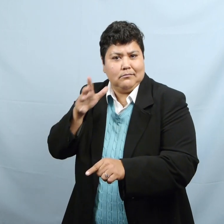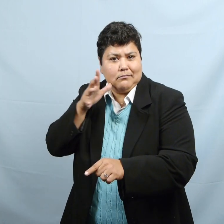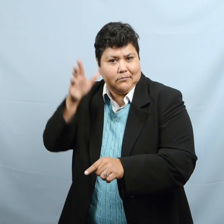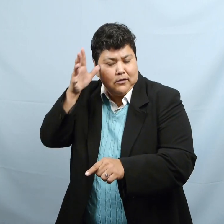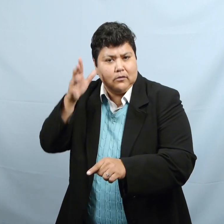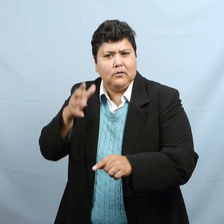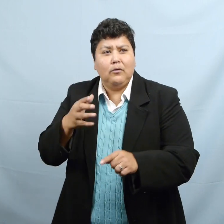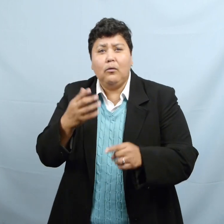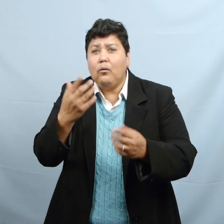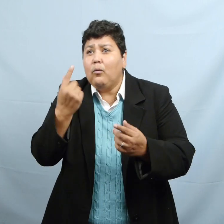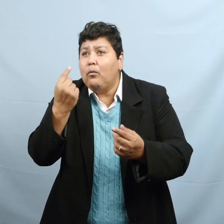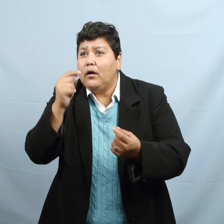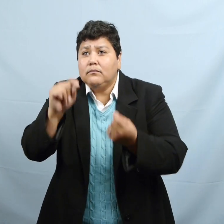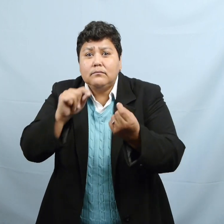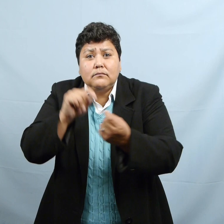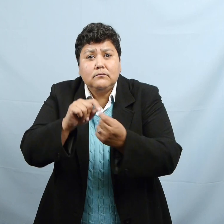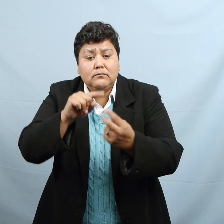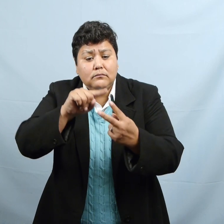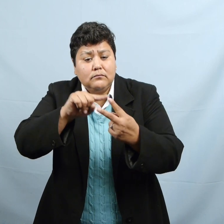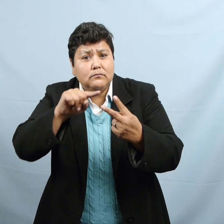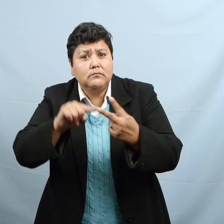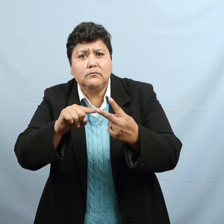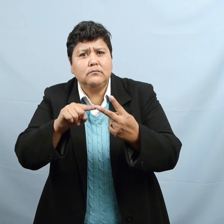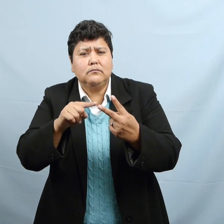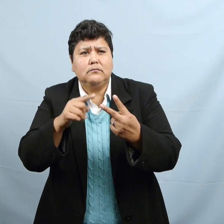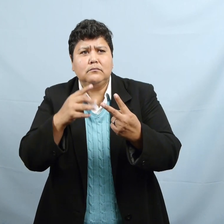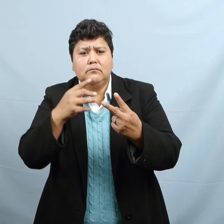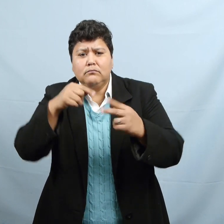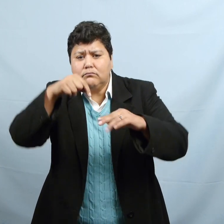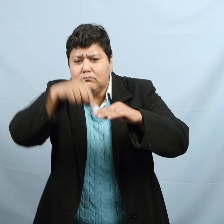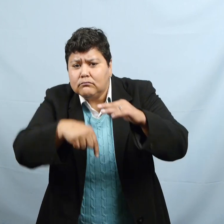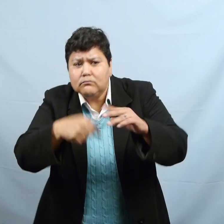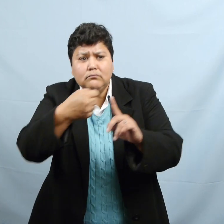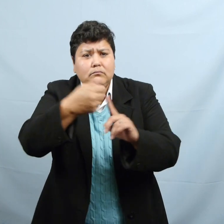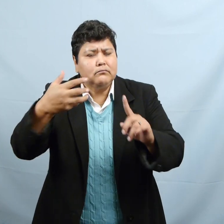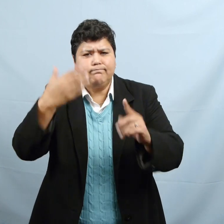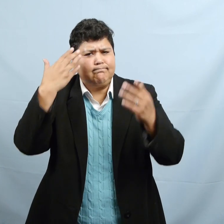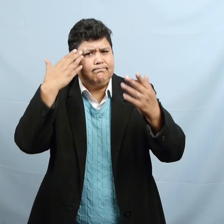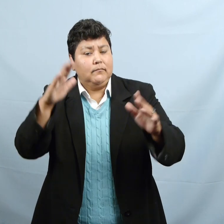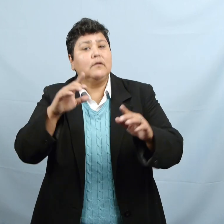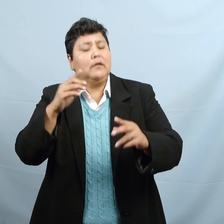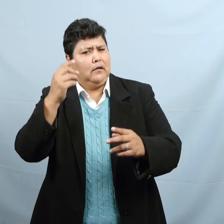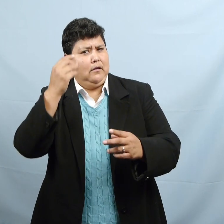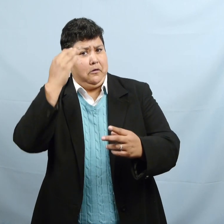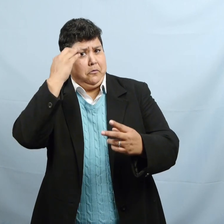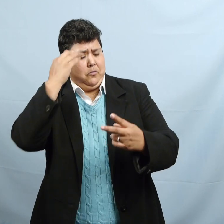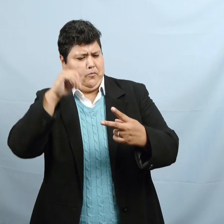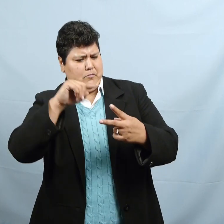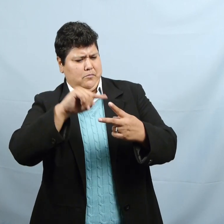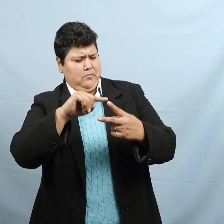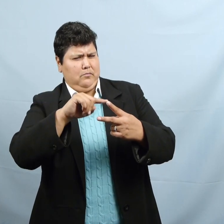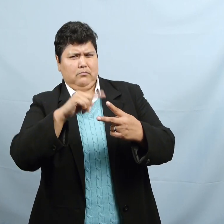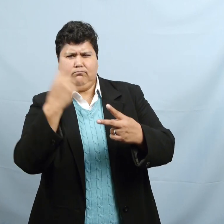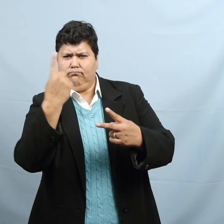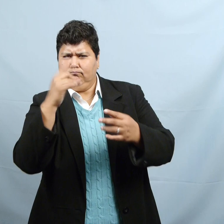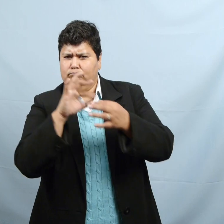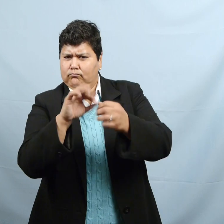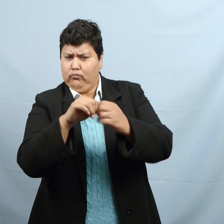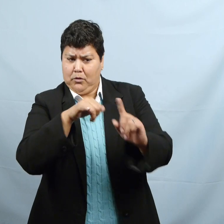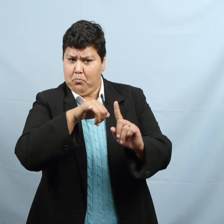ellas era sobre el acoso el bullying y la otra e tenía que ver con una excursión y